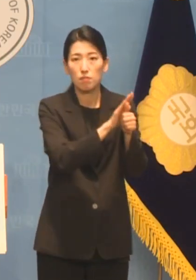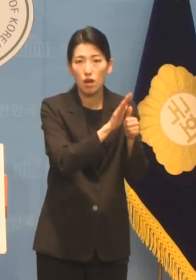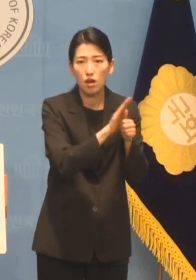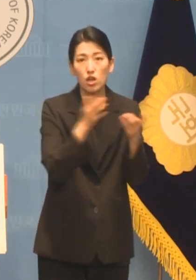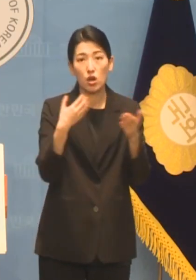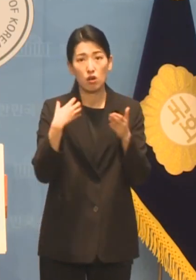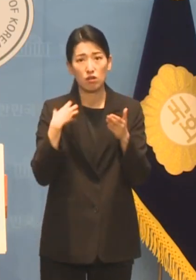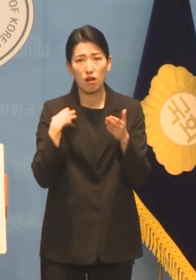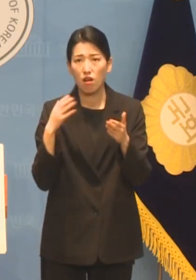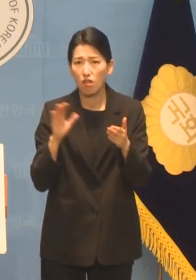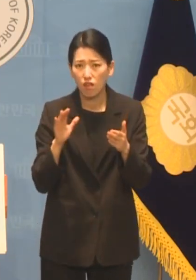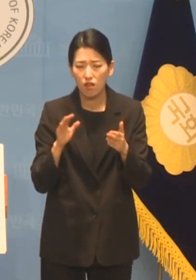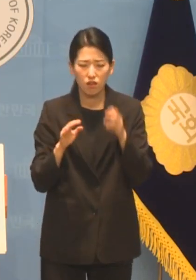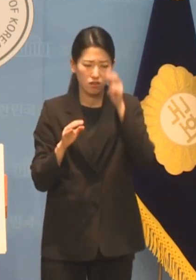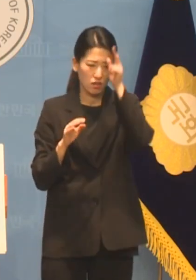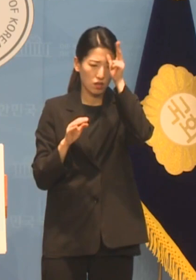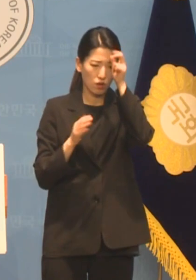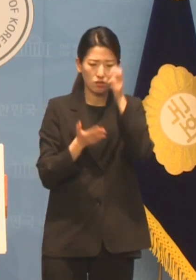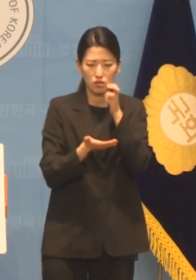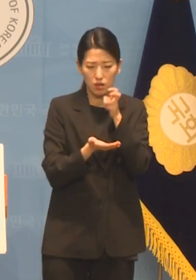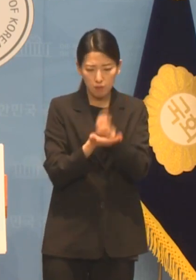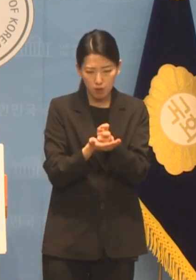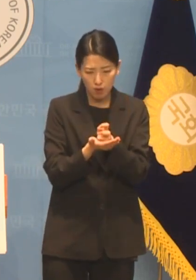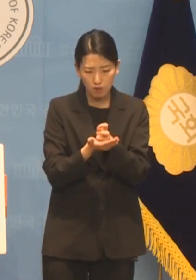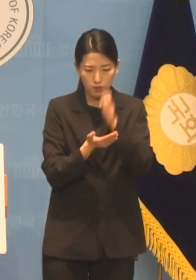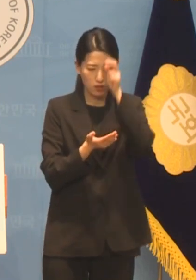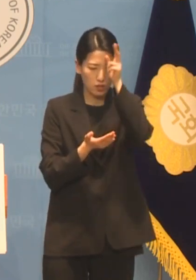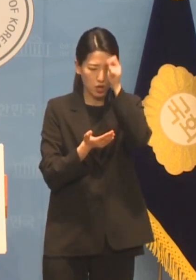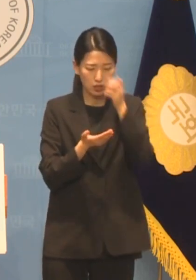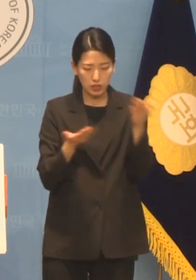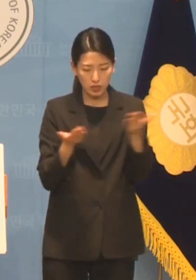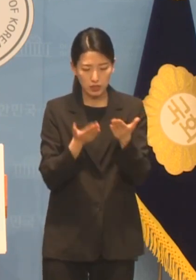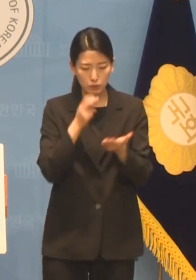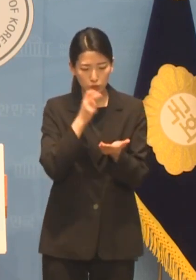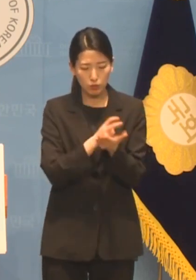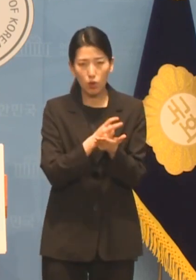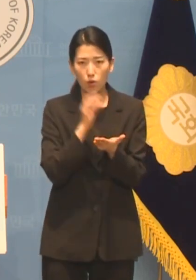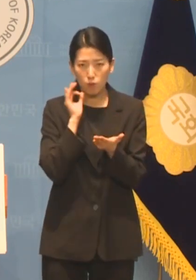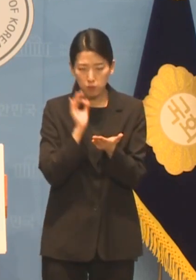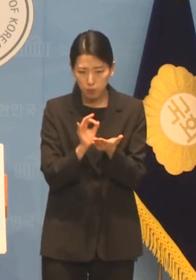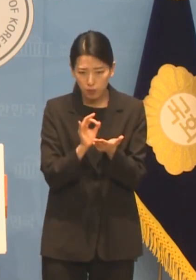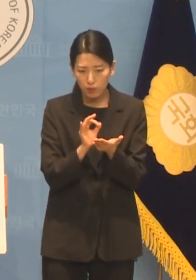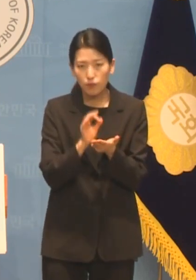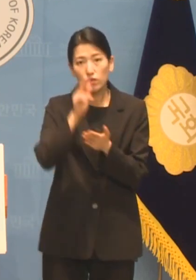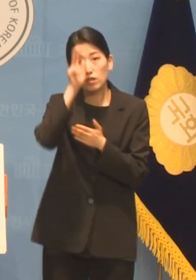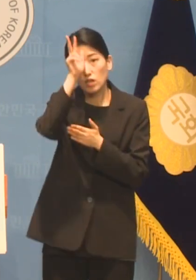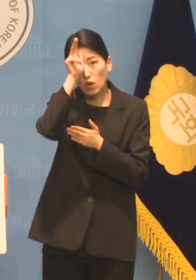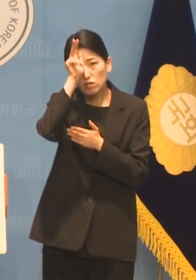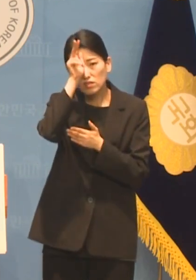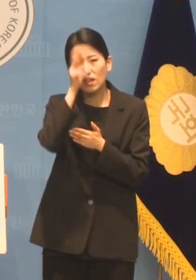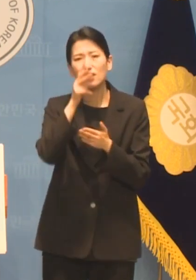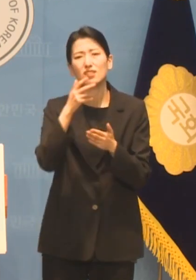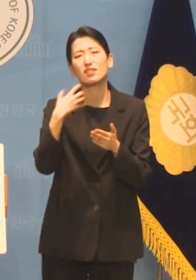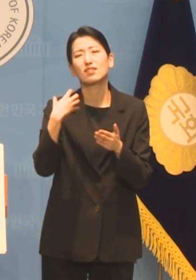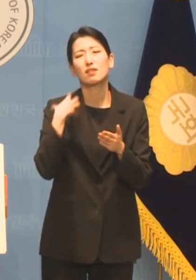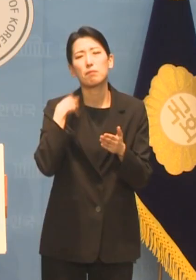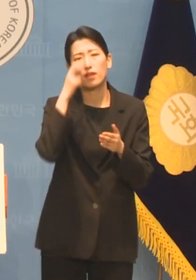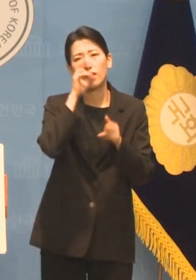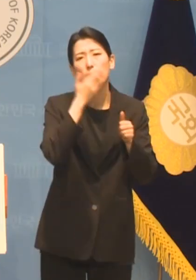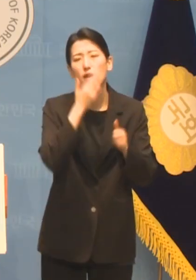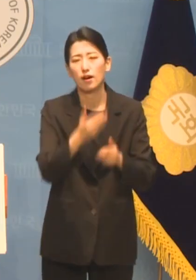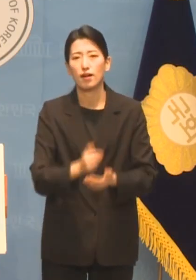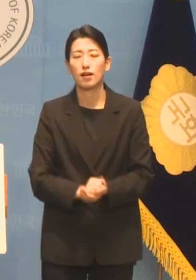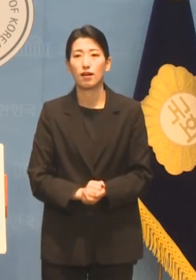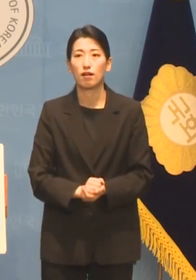않더라도 경찰법과 경찰관 직무 집행법에 의해서 경찰이 담당하고 있습니다. 현재